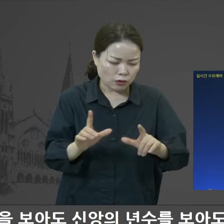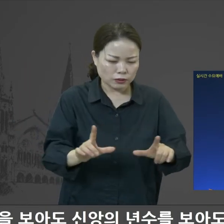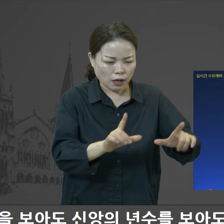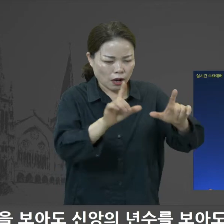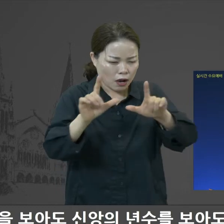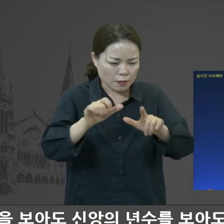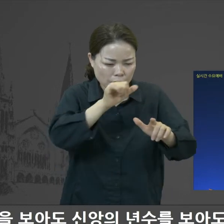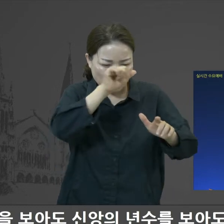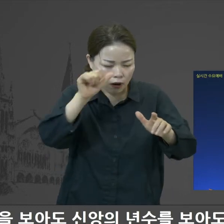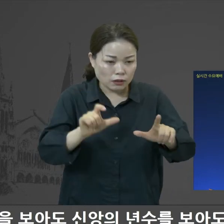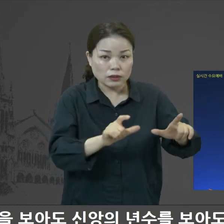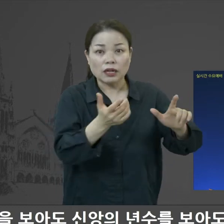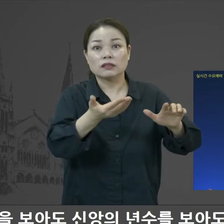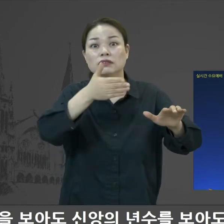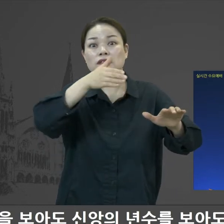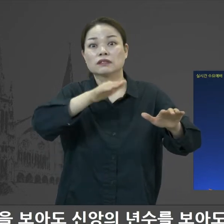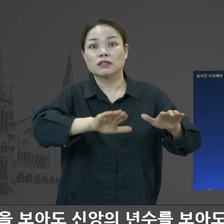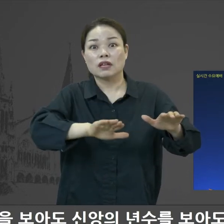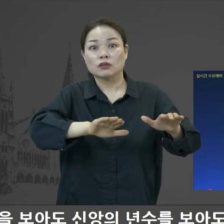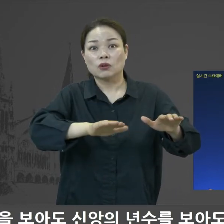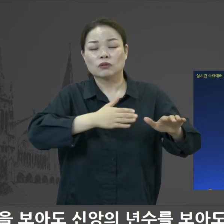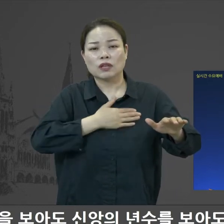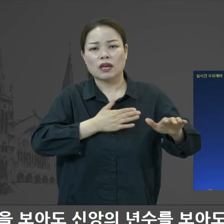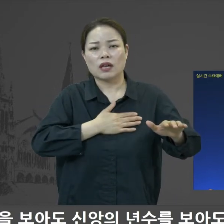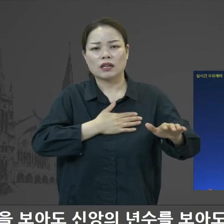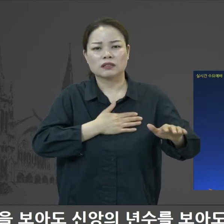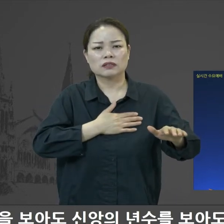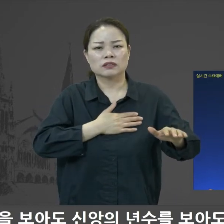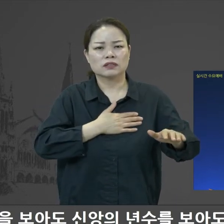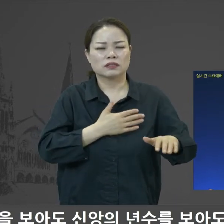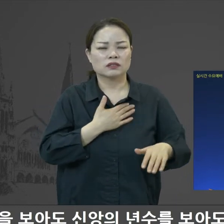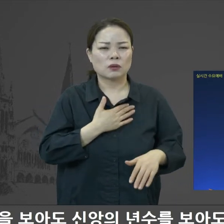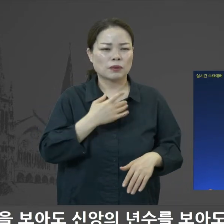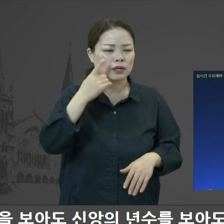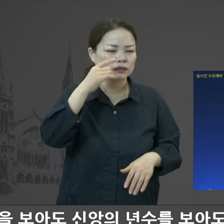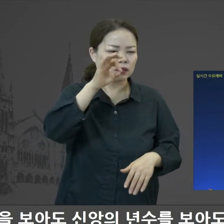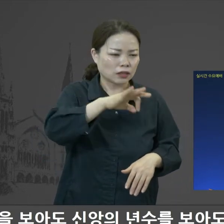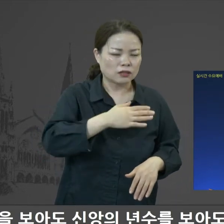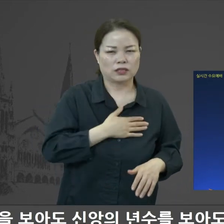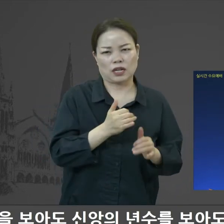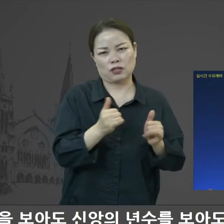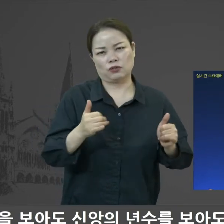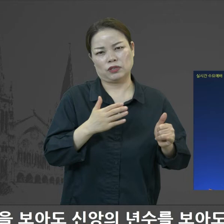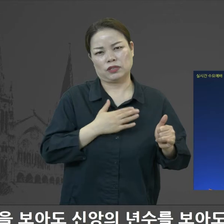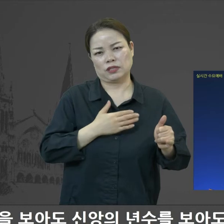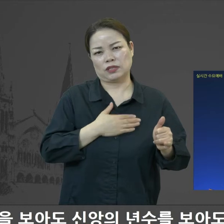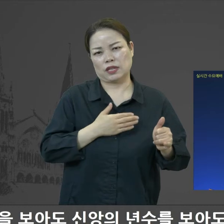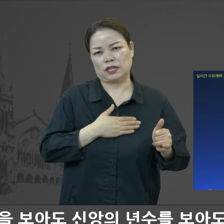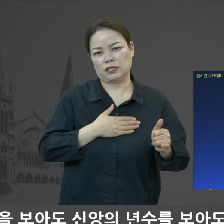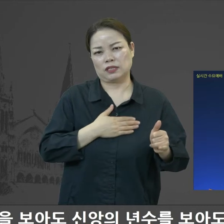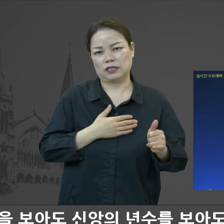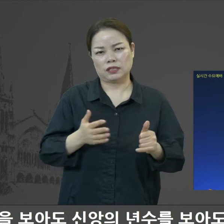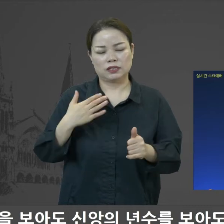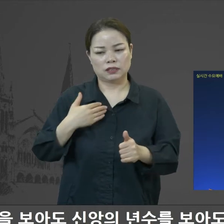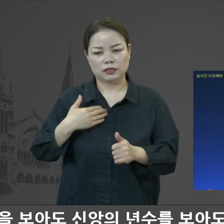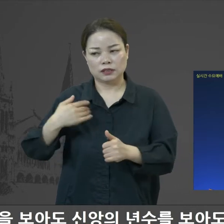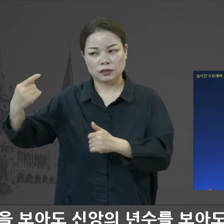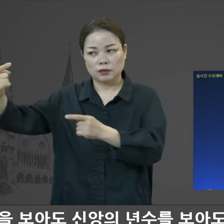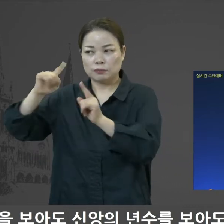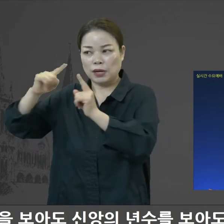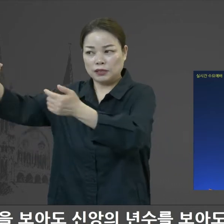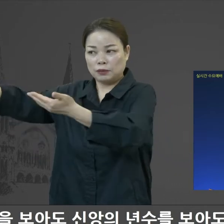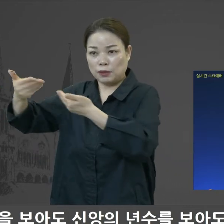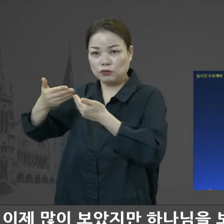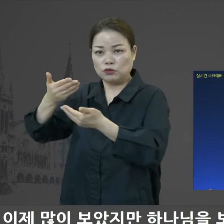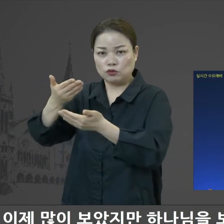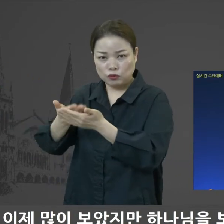자신이 아무것도 아닌 것을 보게 하시니 하나님 말씀하옵소서. 청종하겠나이다. 그러니